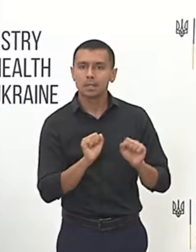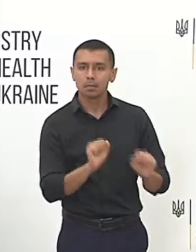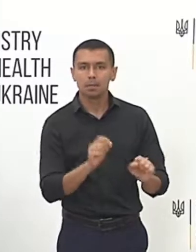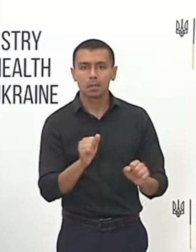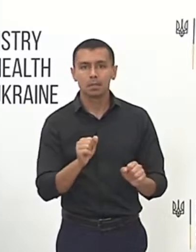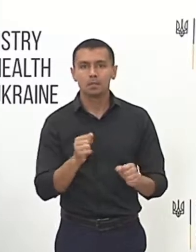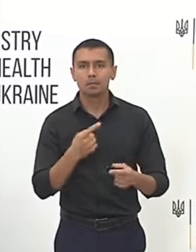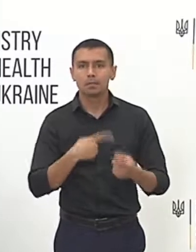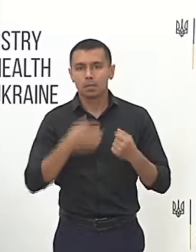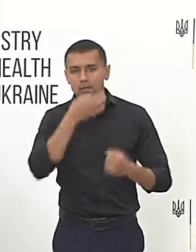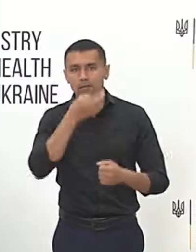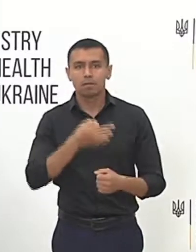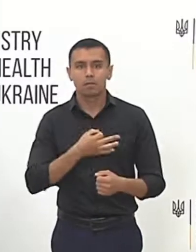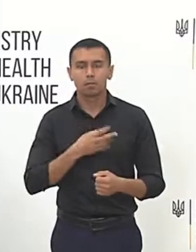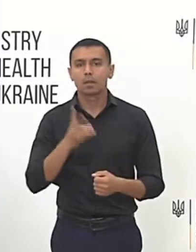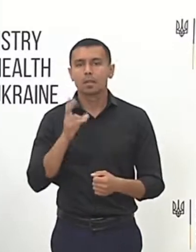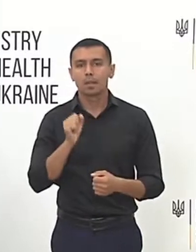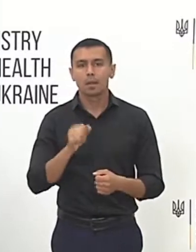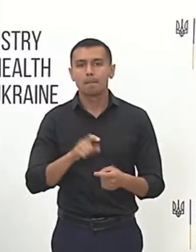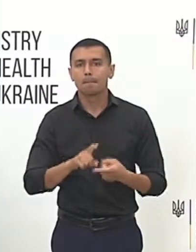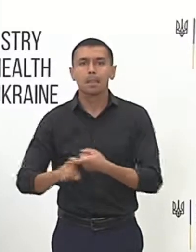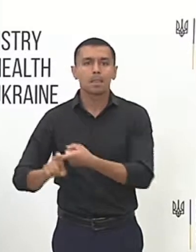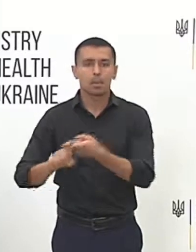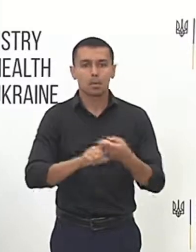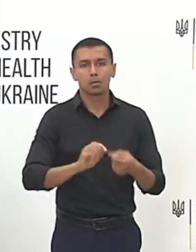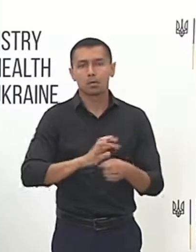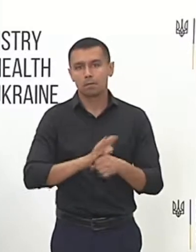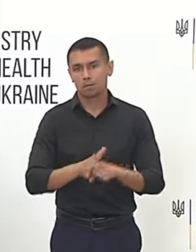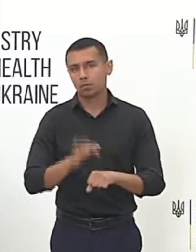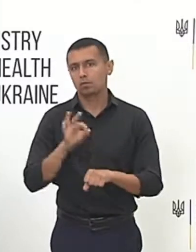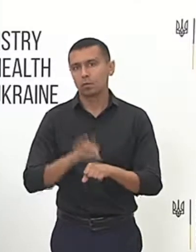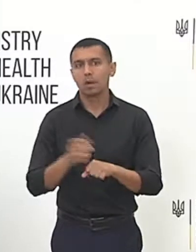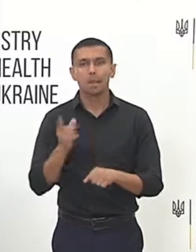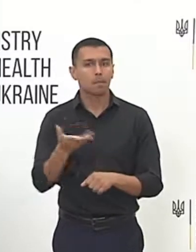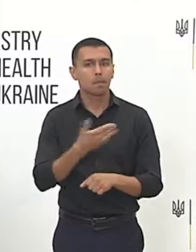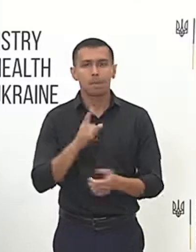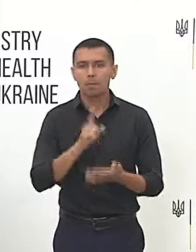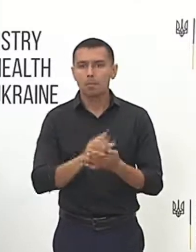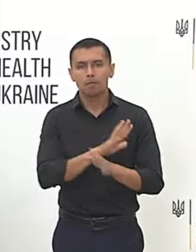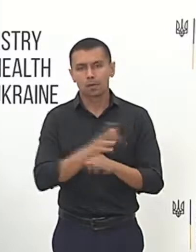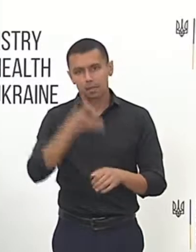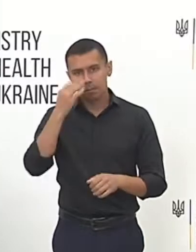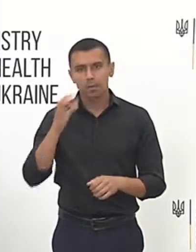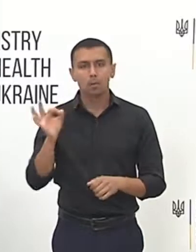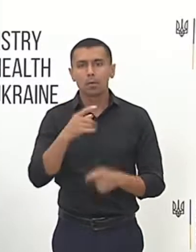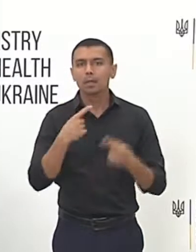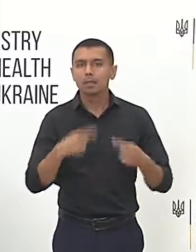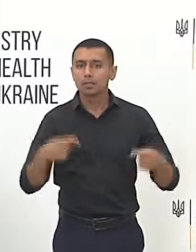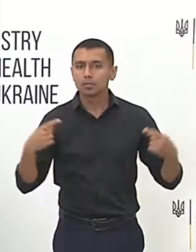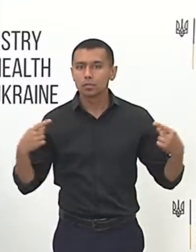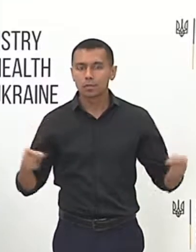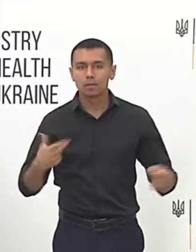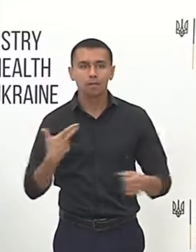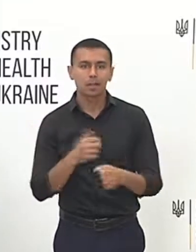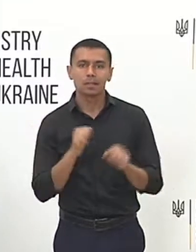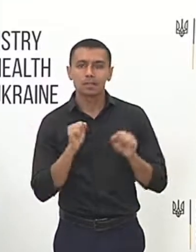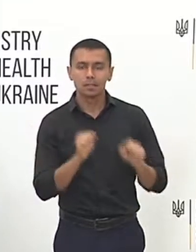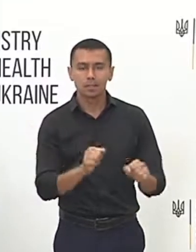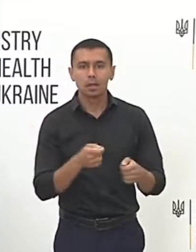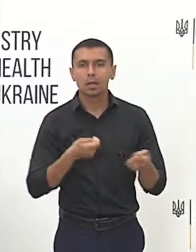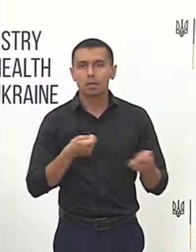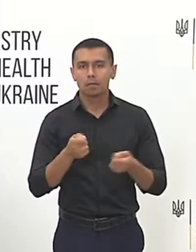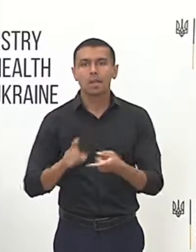і зворотньої відповіді на пандемію коронавірусної хвороби. Але ми не повинні забувати і про інші